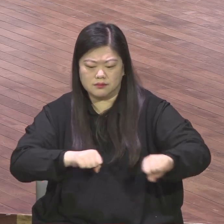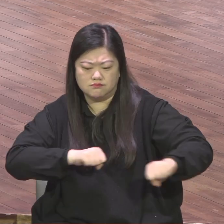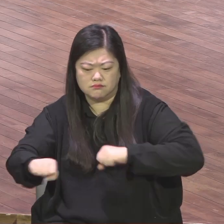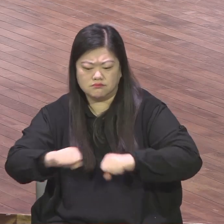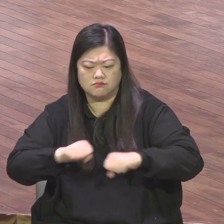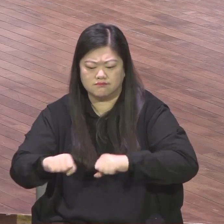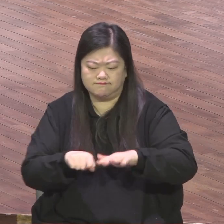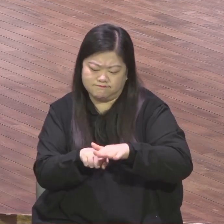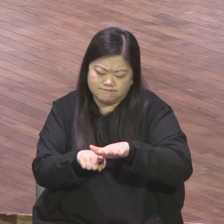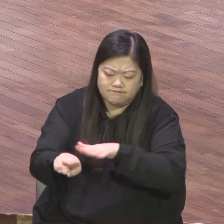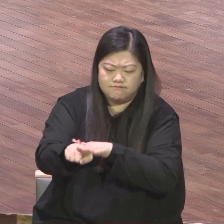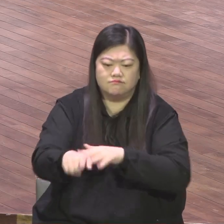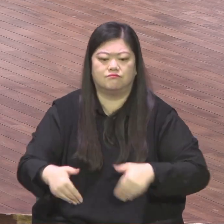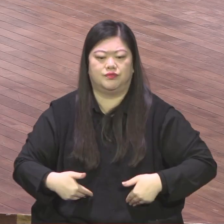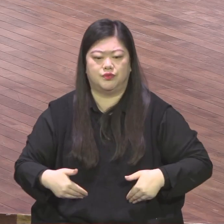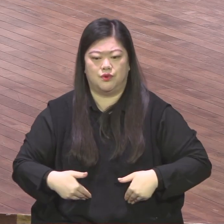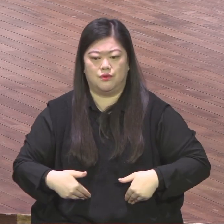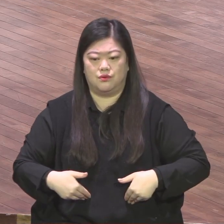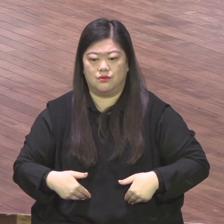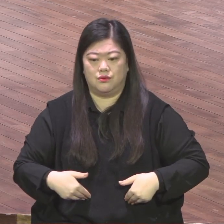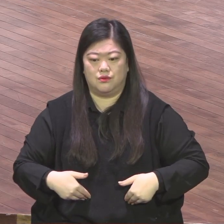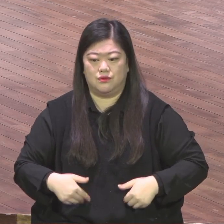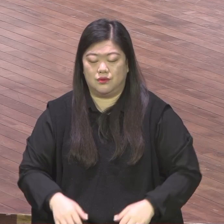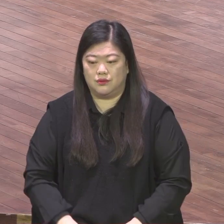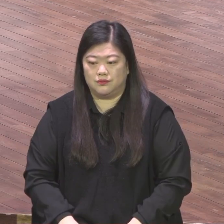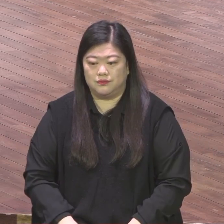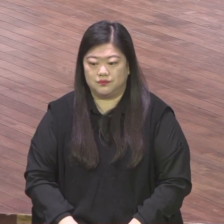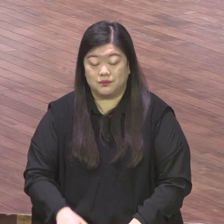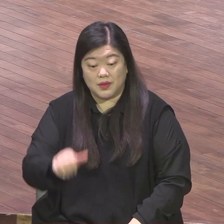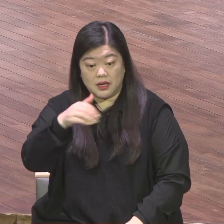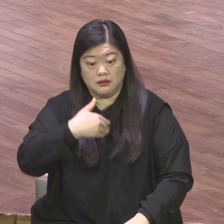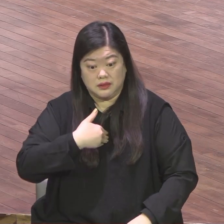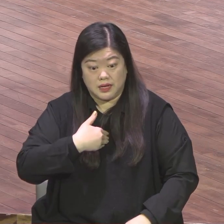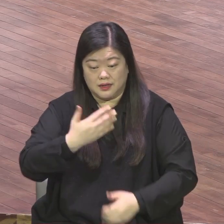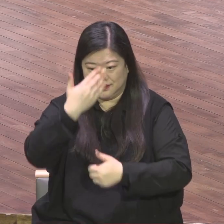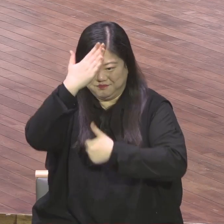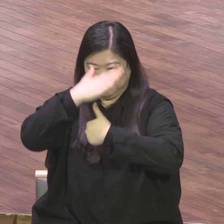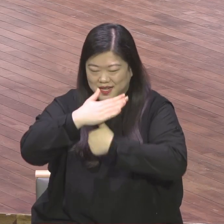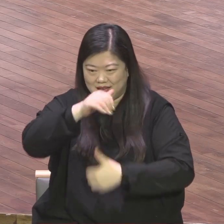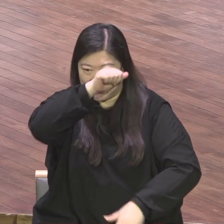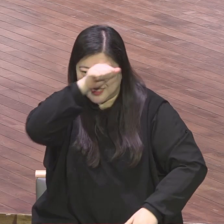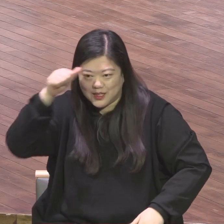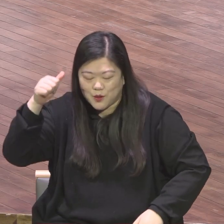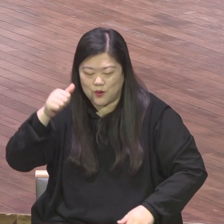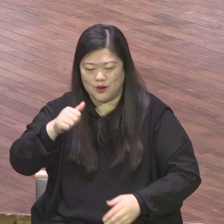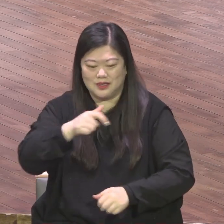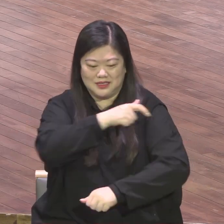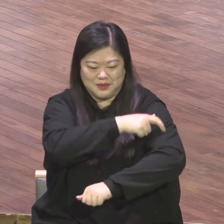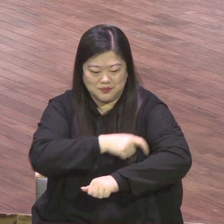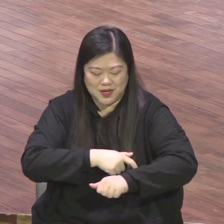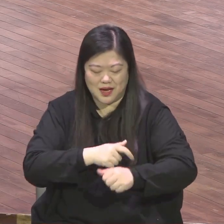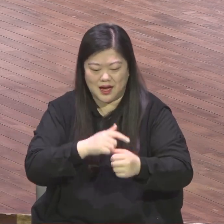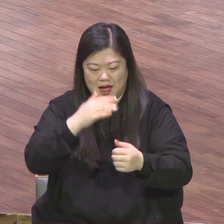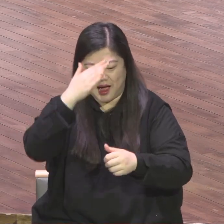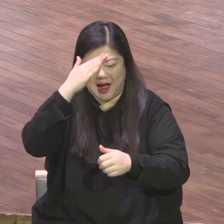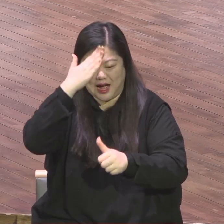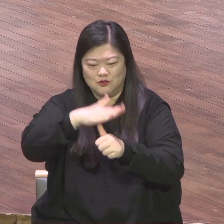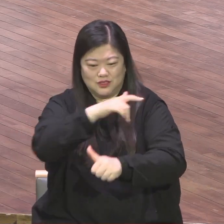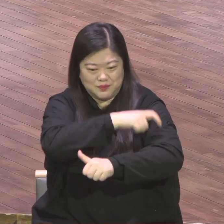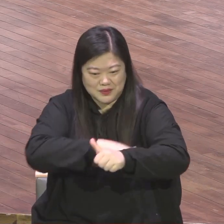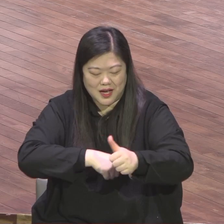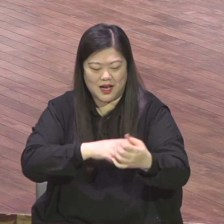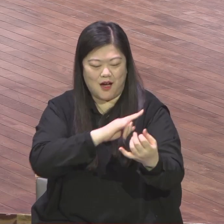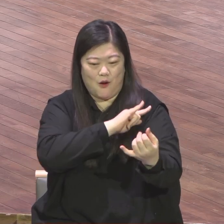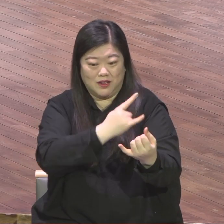됩니다. 장로가 돼가지고 안수집사가 돼가지고 권사가 돼가지고 장로라는